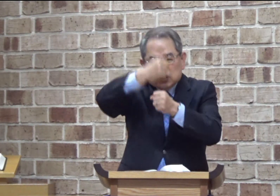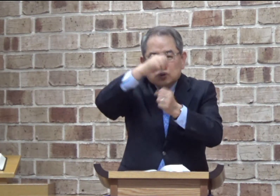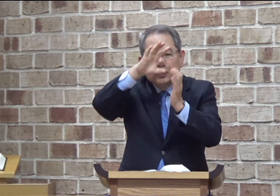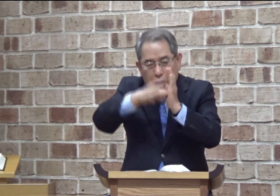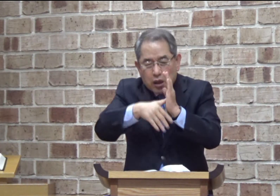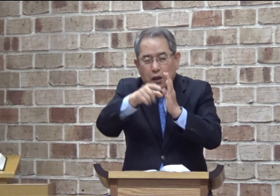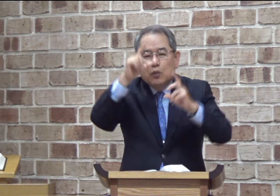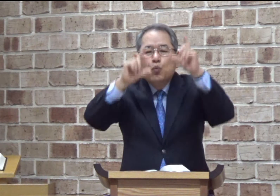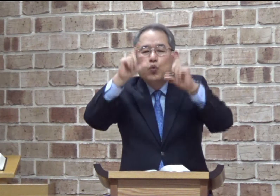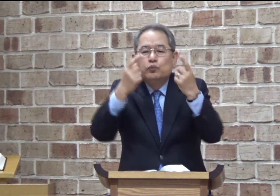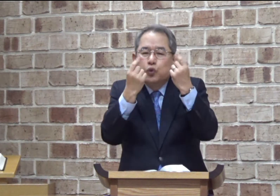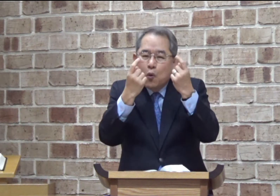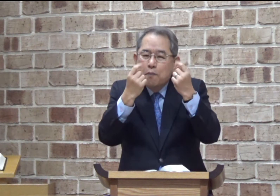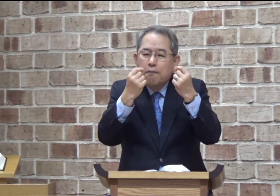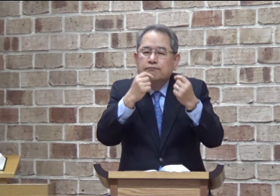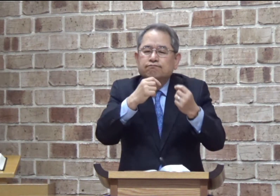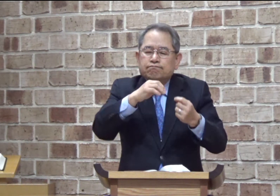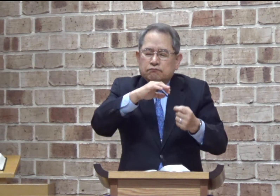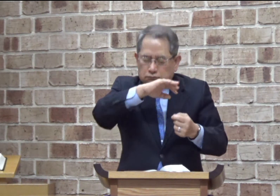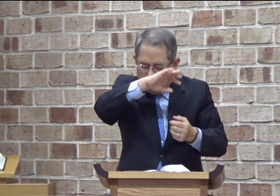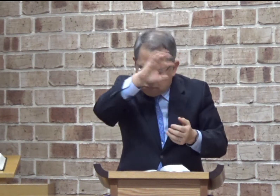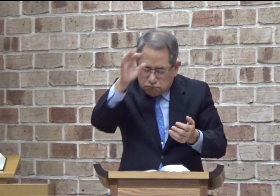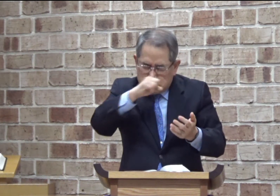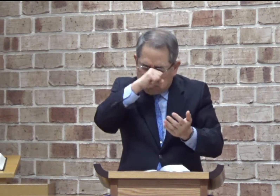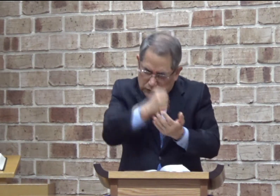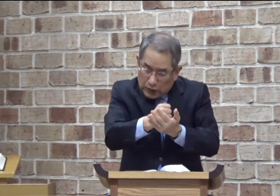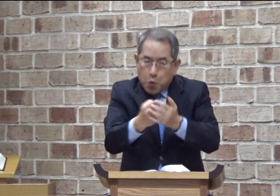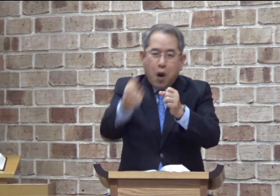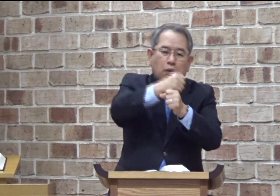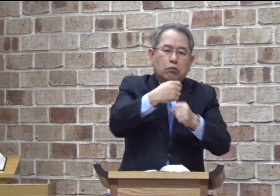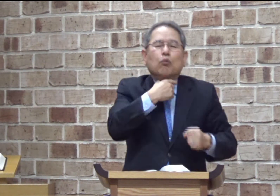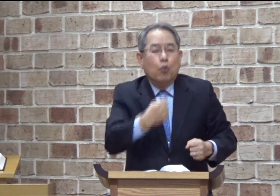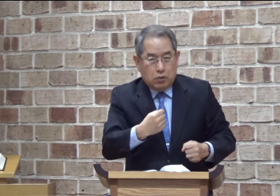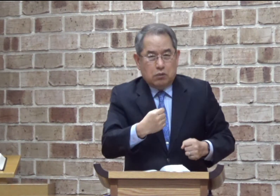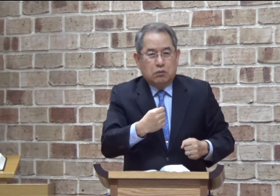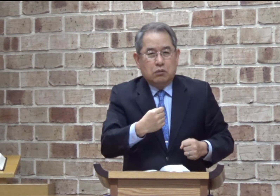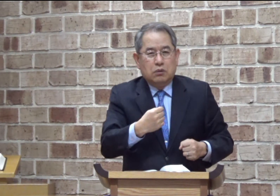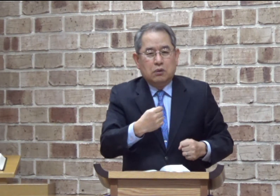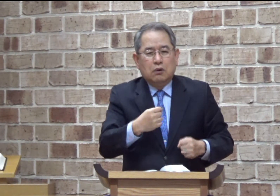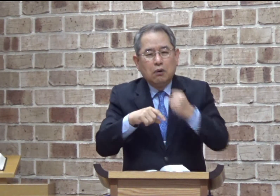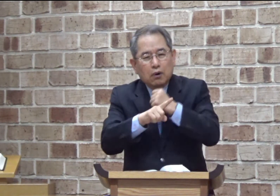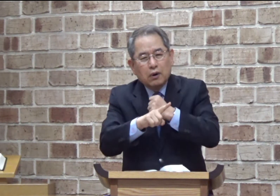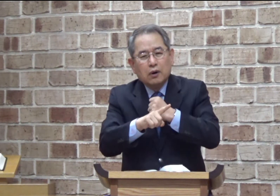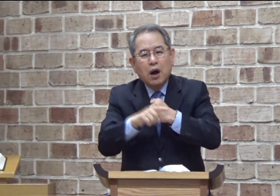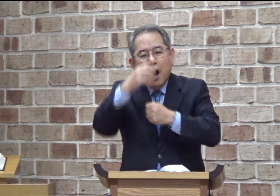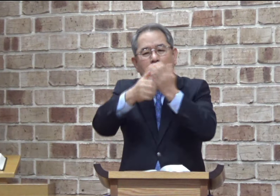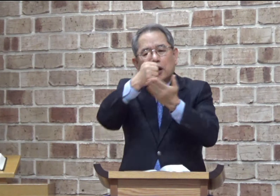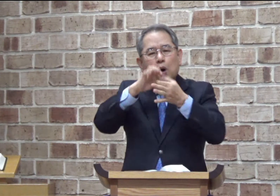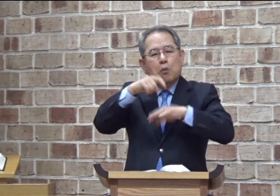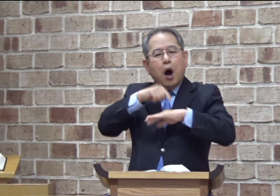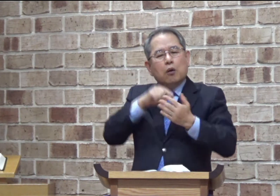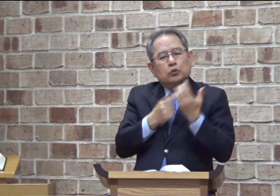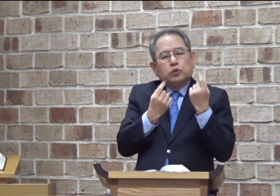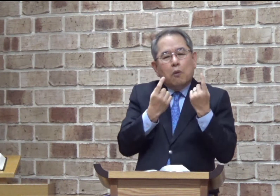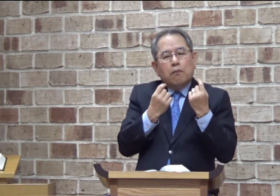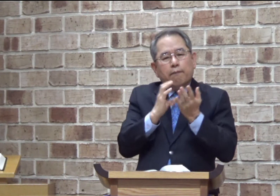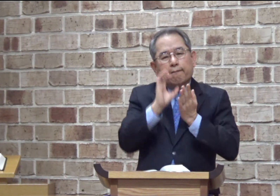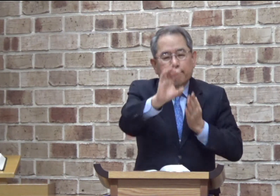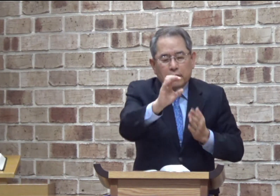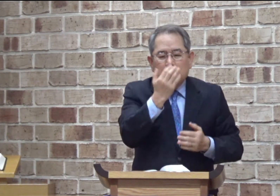아담과 하와를 지을 때의 모습, 정말 그 보시기에 아름다웠던 모습으로 회복되기를 원하십니다. 하나님의 형상을